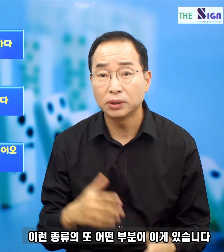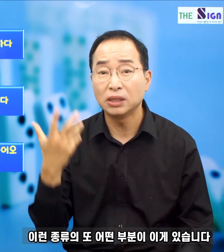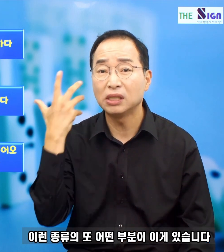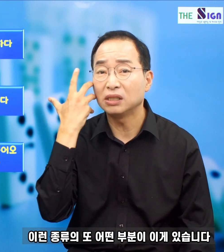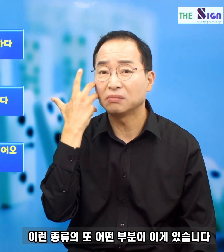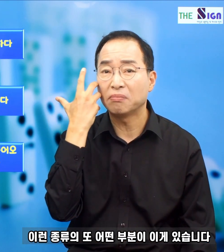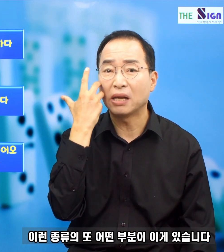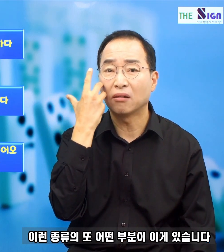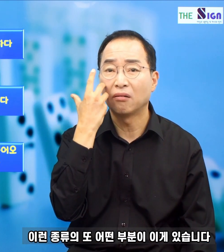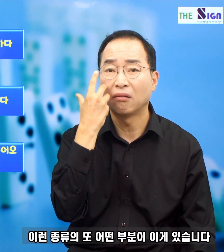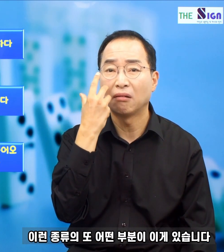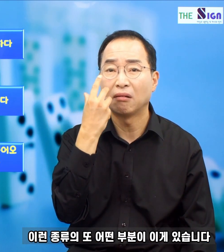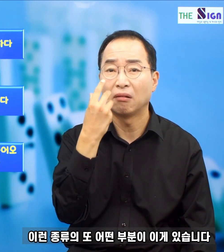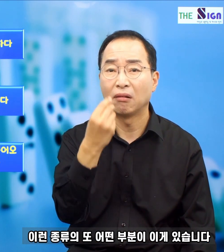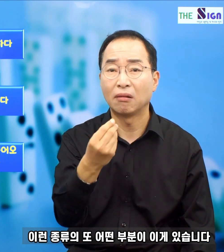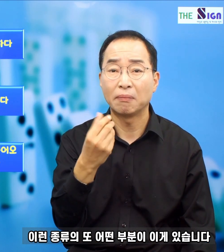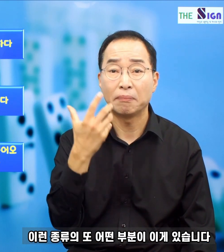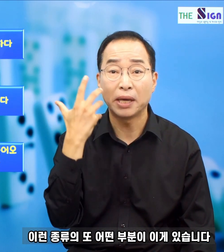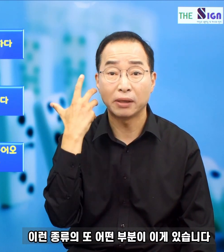이게 있습니다. 매력.